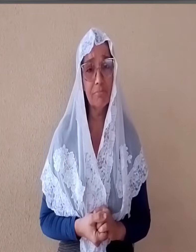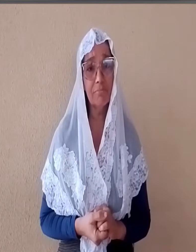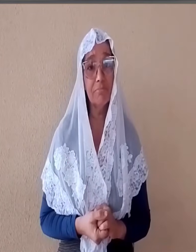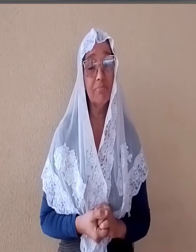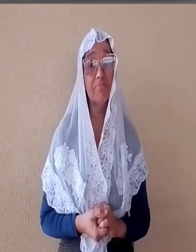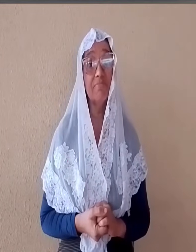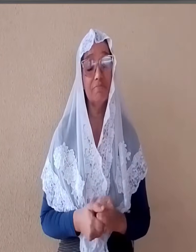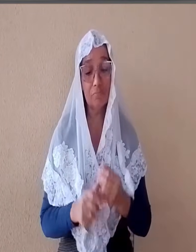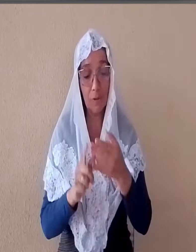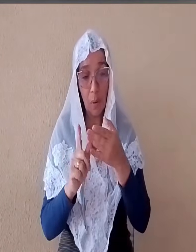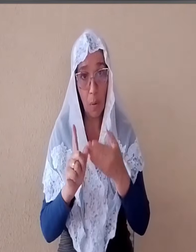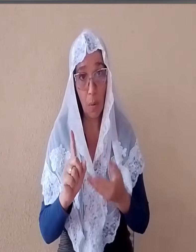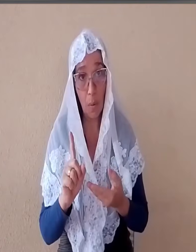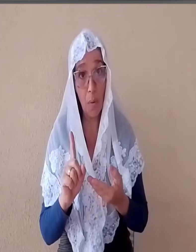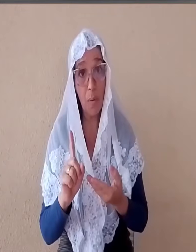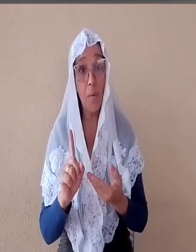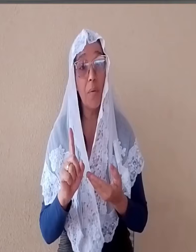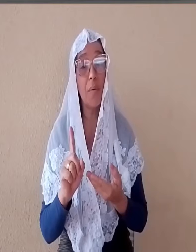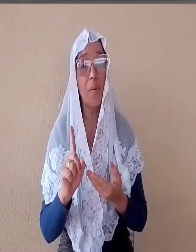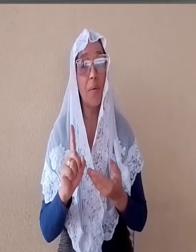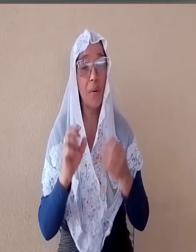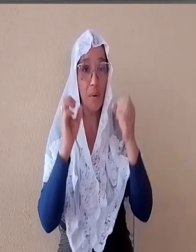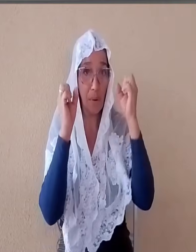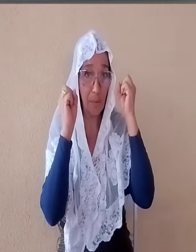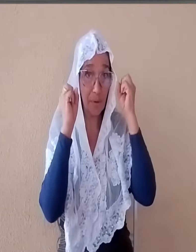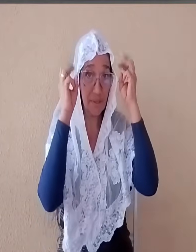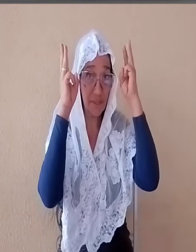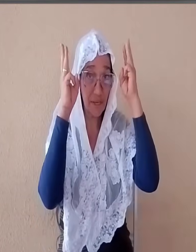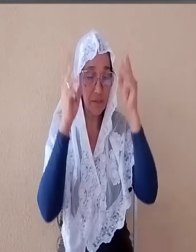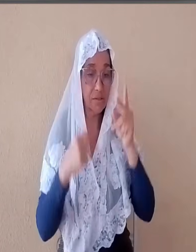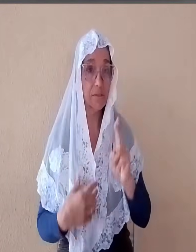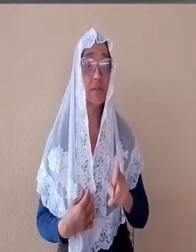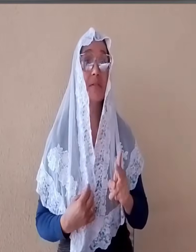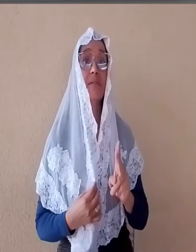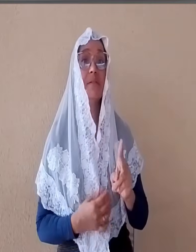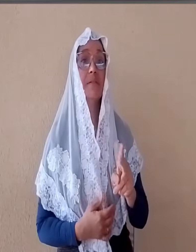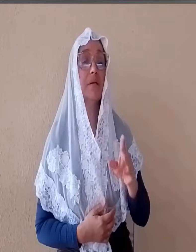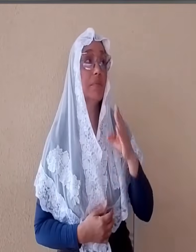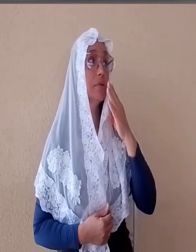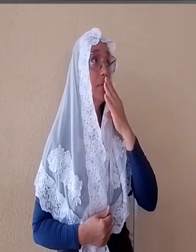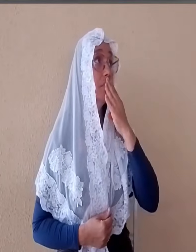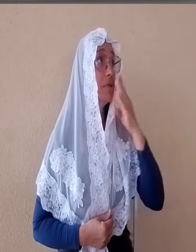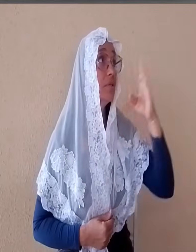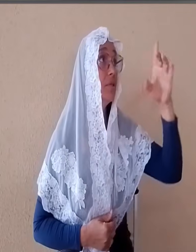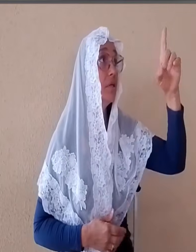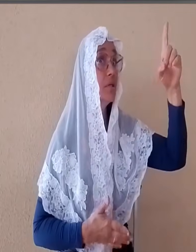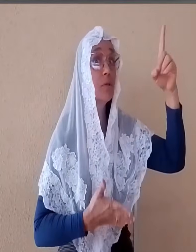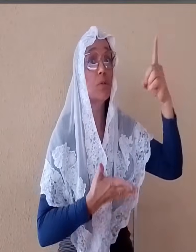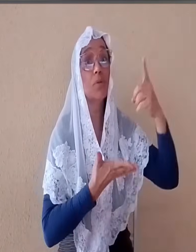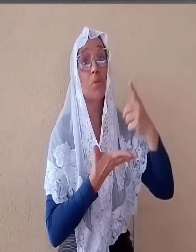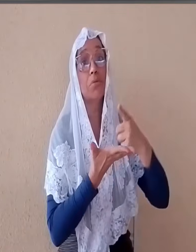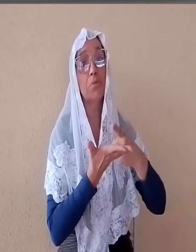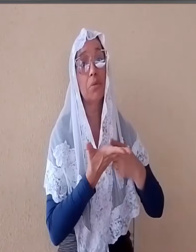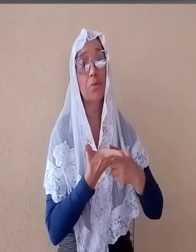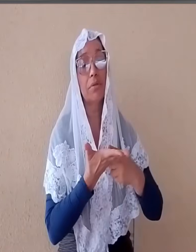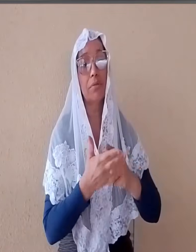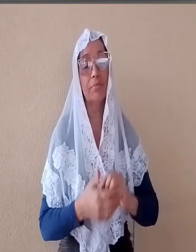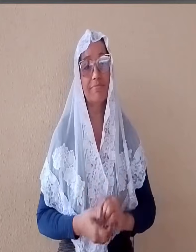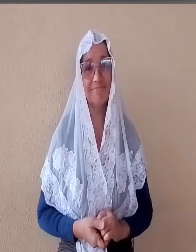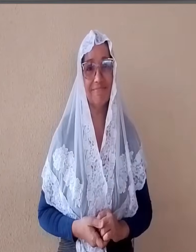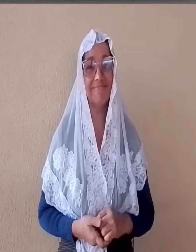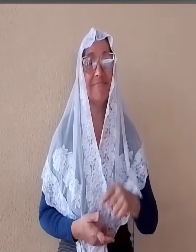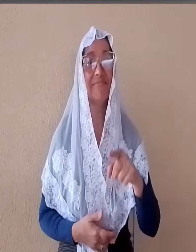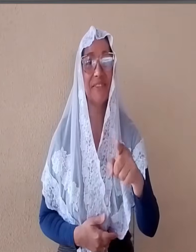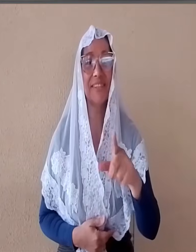também, bendito é o nome do Senhor. Não esquece que você tem o melhor professor, que é Jesus Cristo.